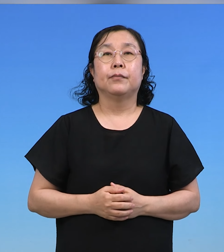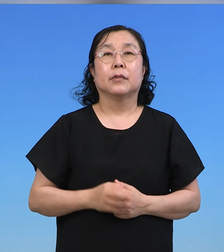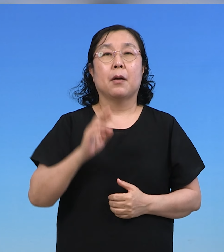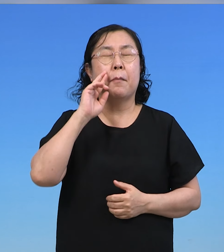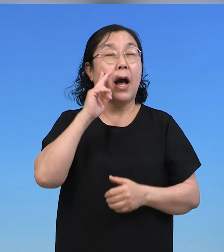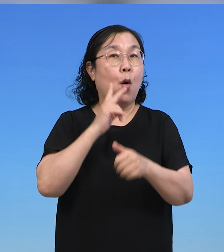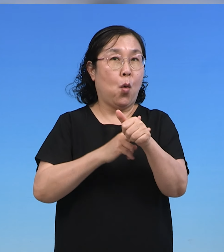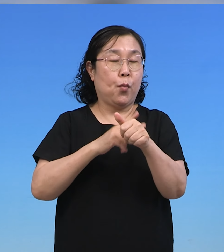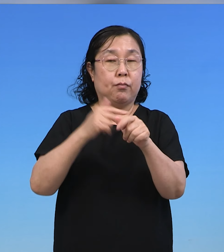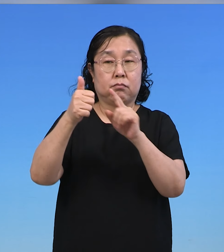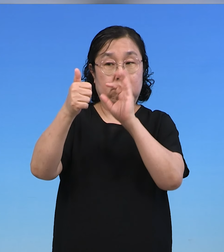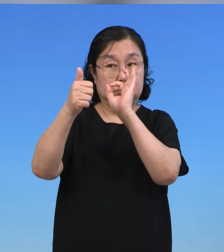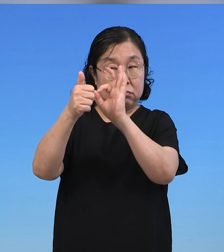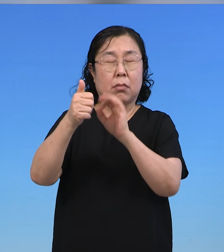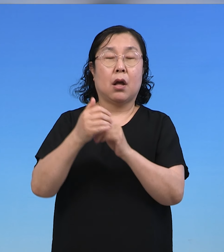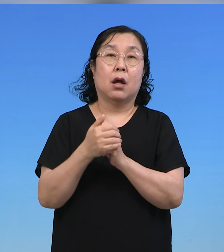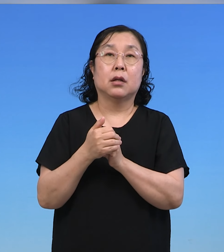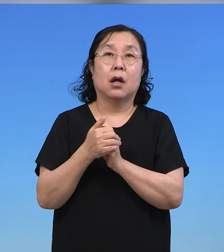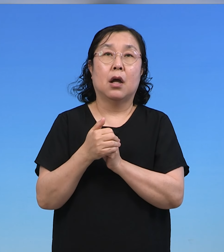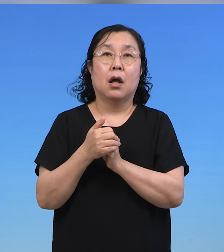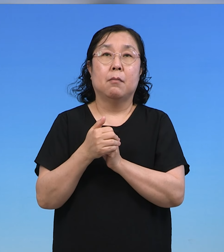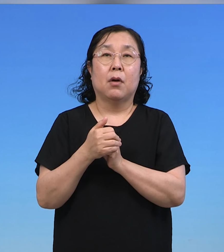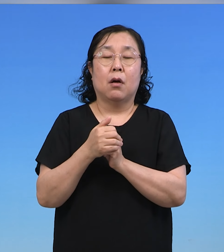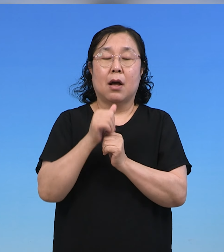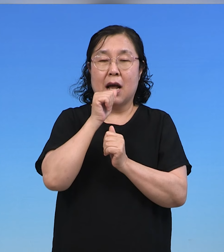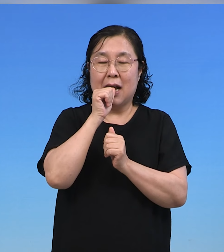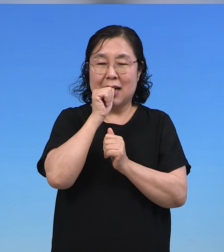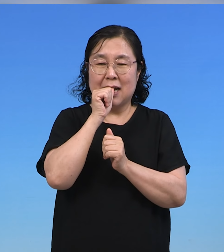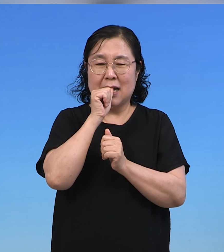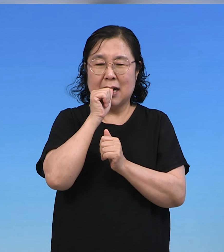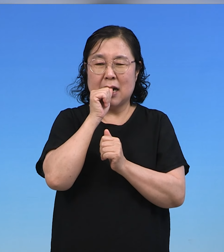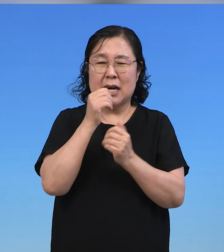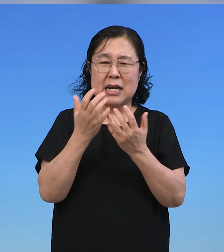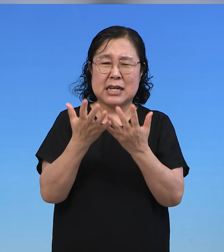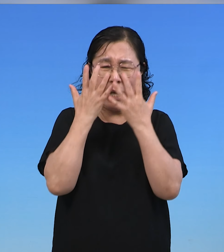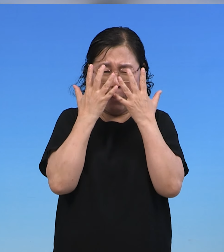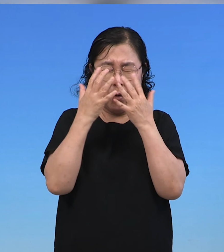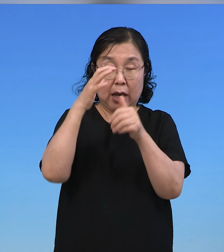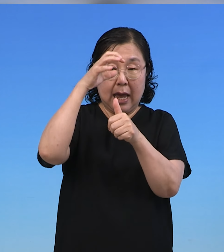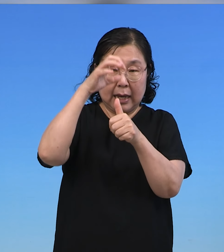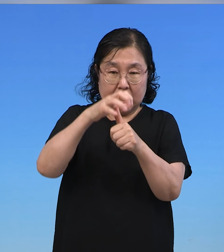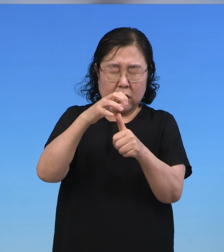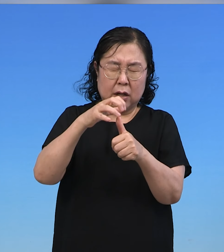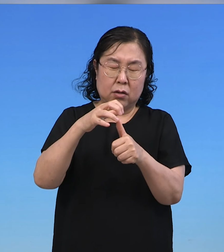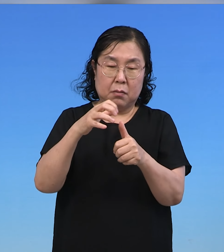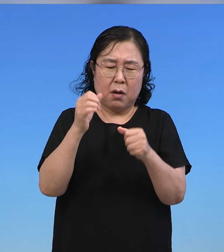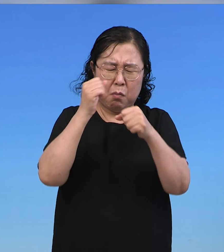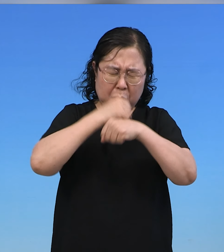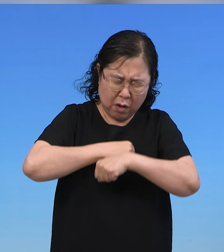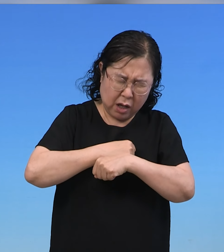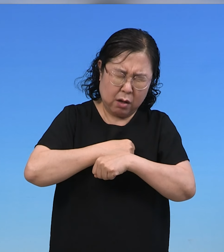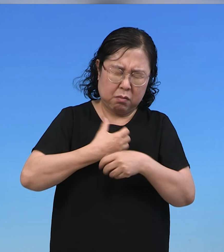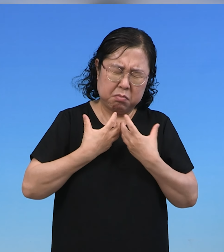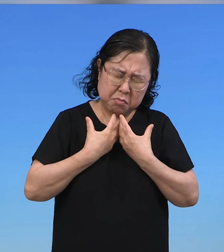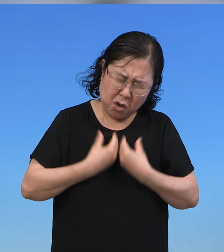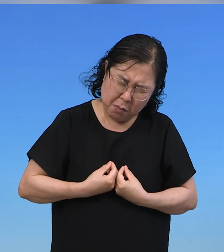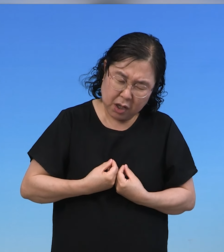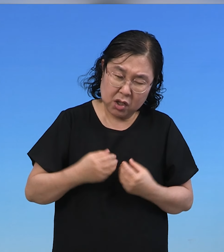이런 바울을 보면은 뭐 감옥이라고 해서 막 좌절감에 빠져가지고 어두운 감정으로 막 우울하게 쓰는